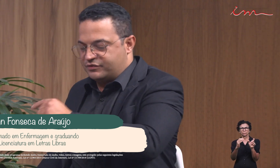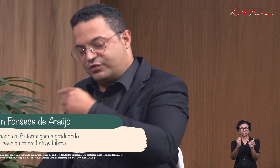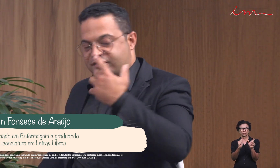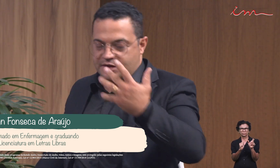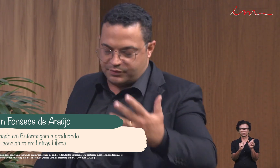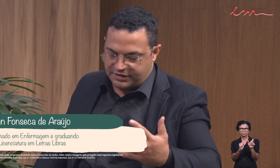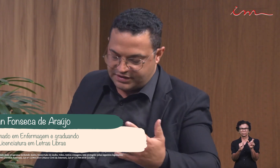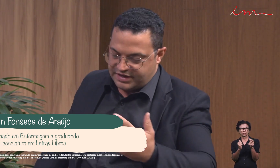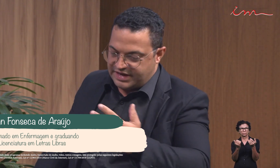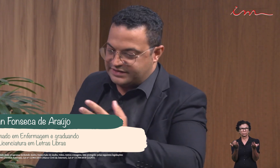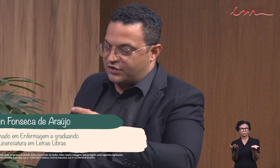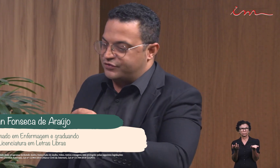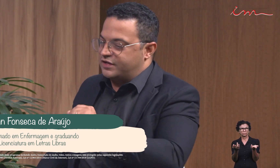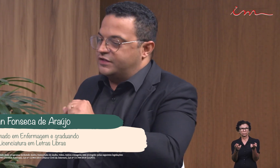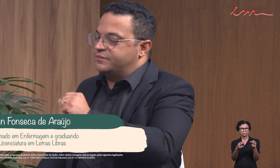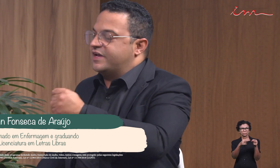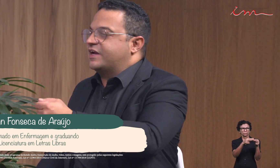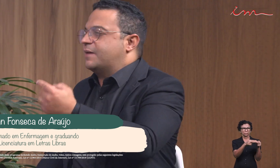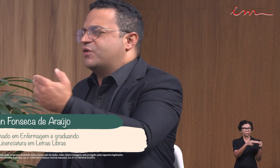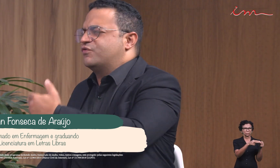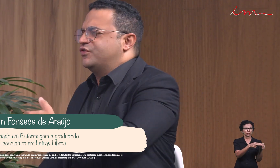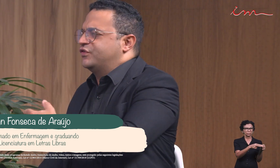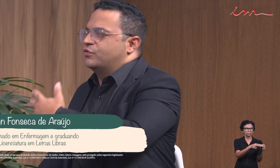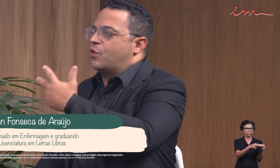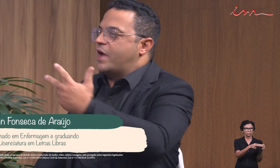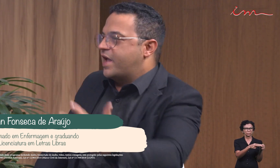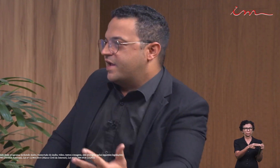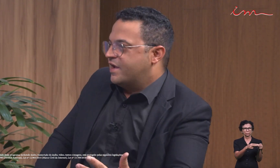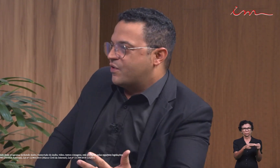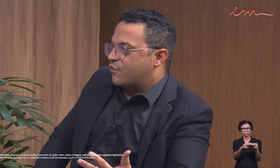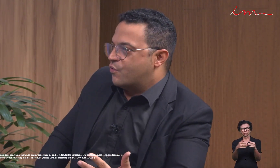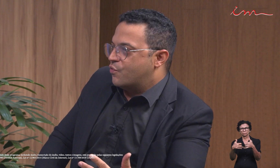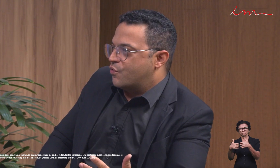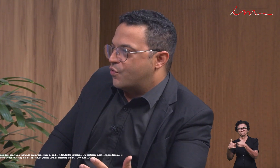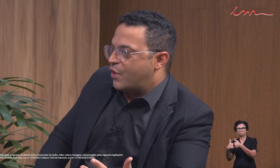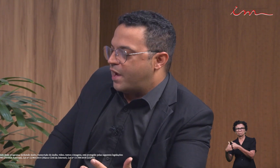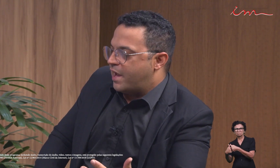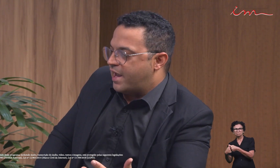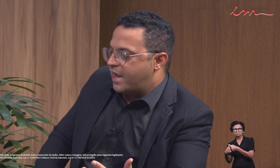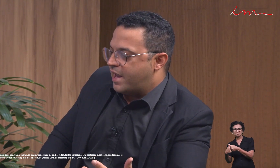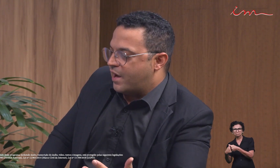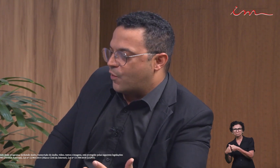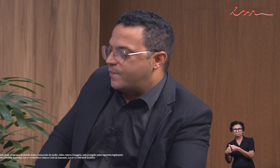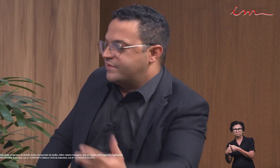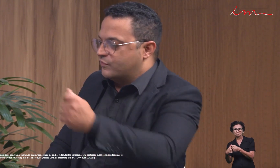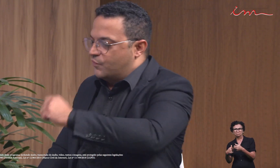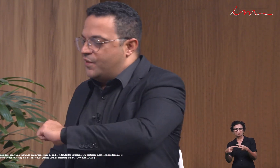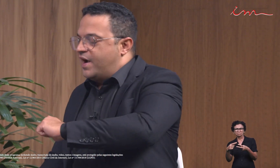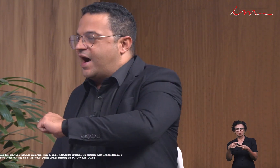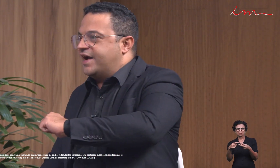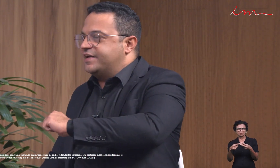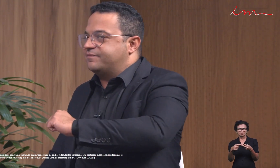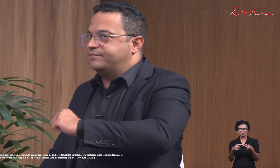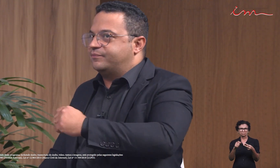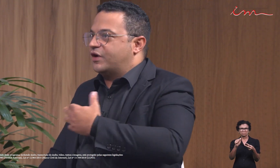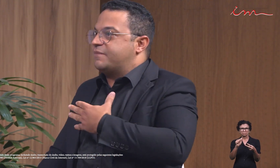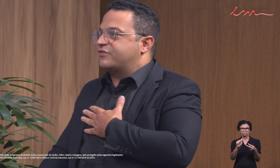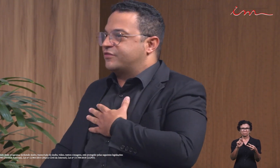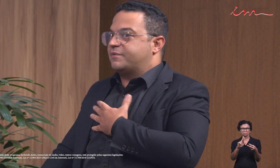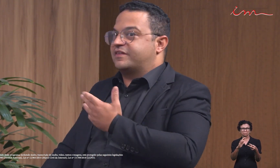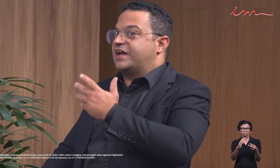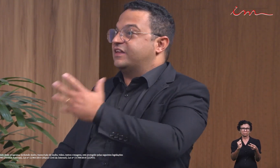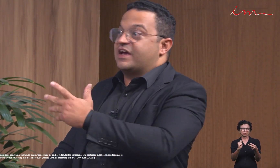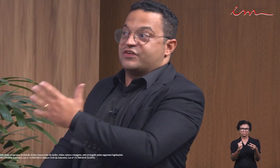falando, um exemplo, né? Ele está usando, mas ele acaba confundindo Noé com Obed-Edom. Aí, pô,